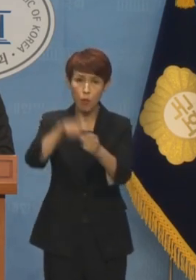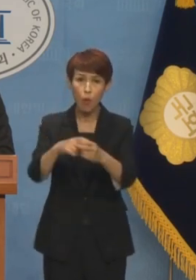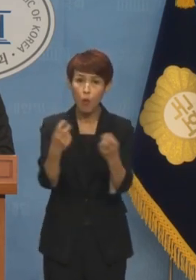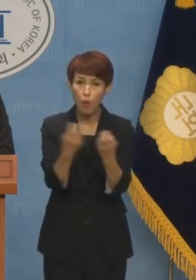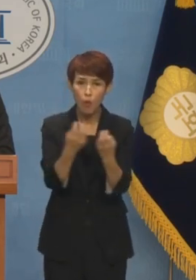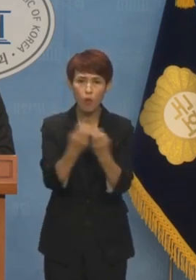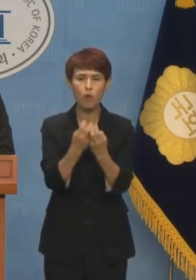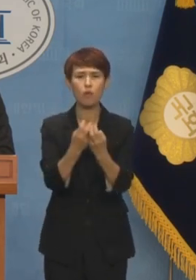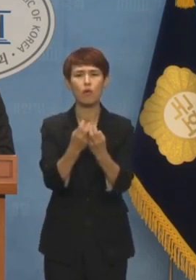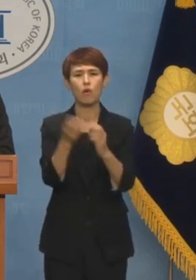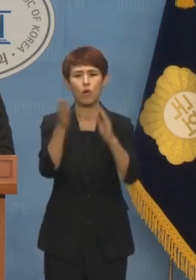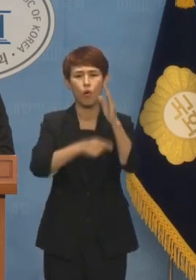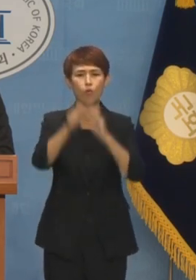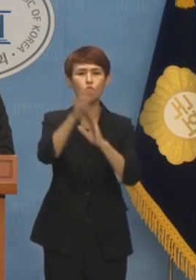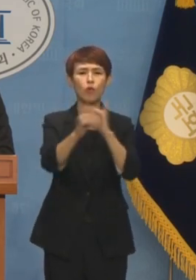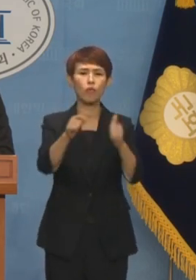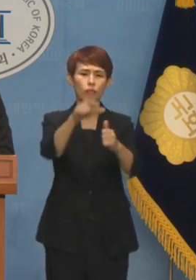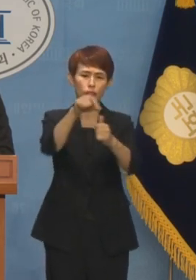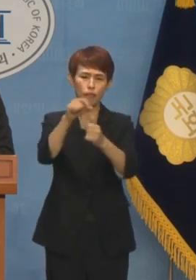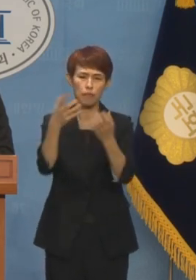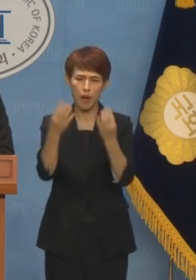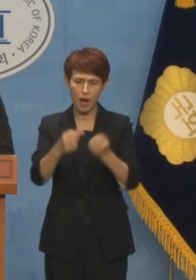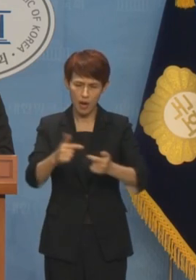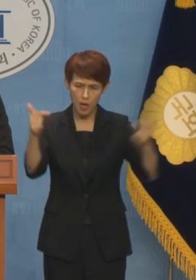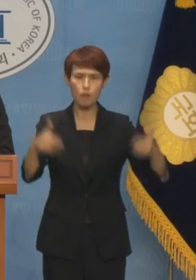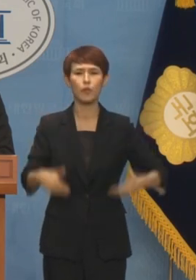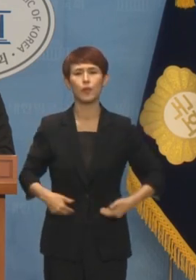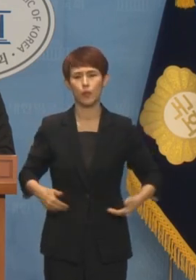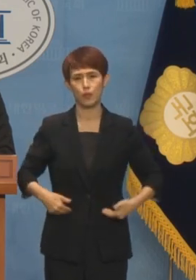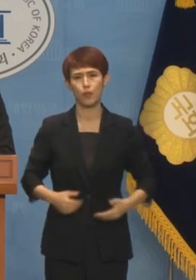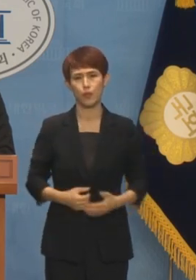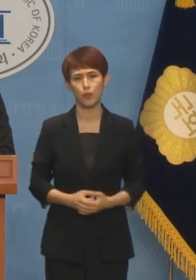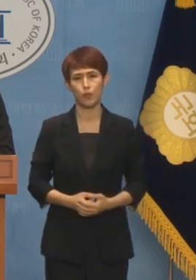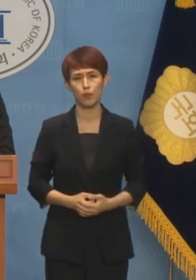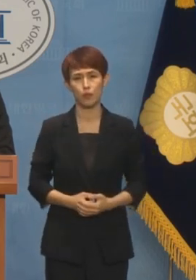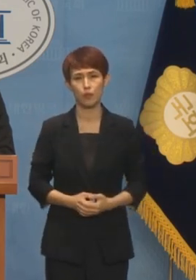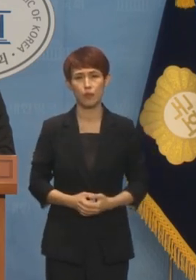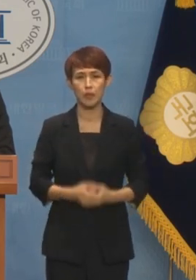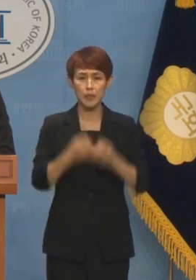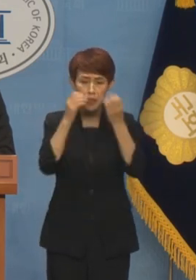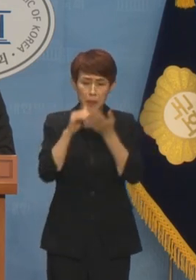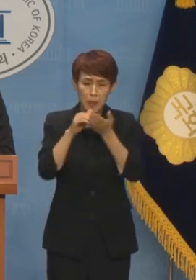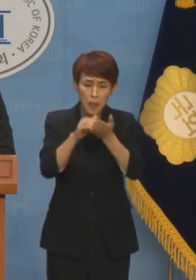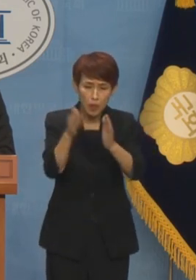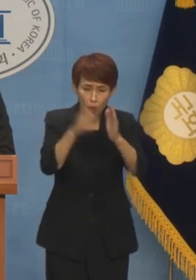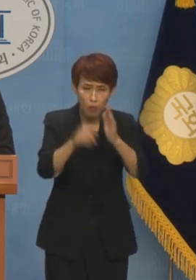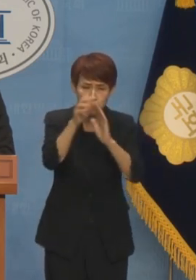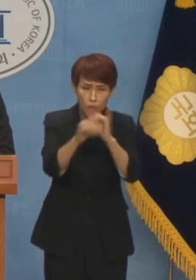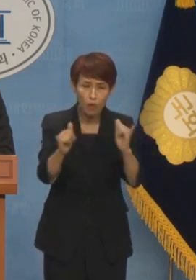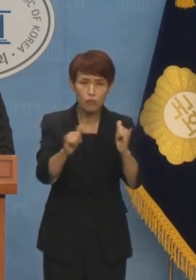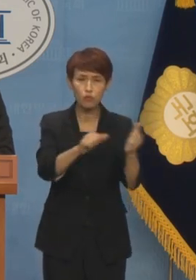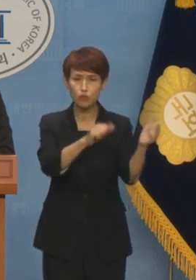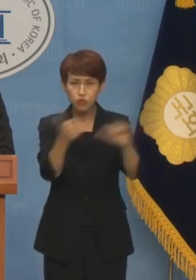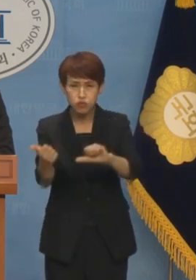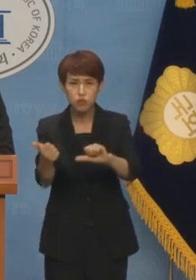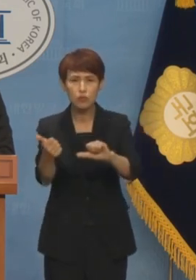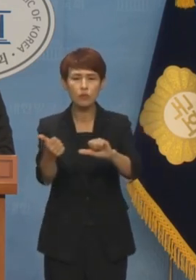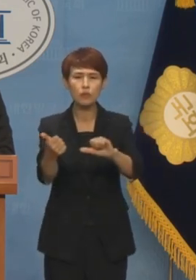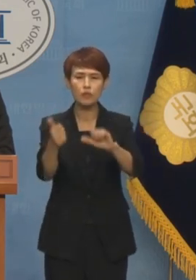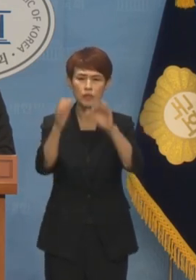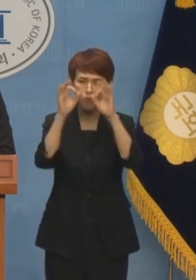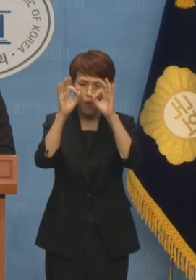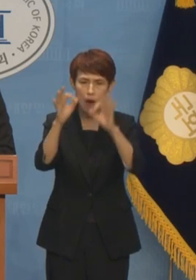더 많은 공무원 채용이 필수적입니다. 초임 공무원의 죽음을 탄광의 카나리아로